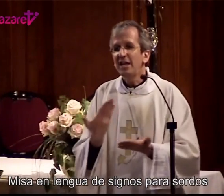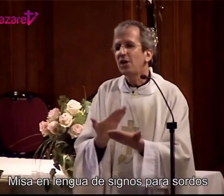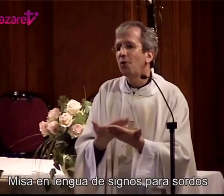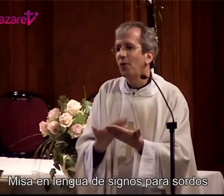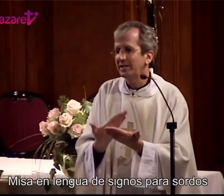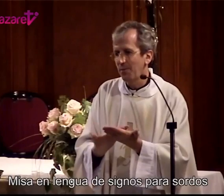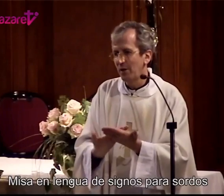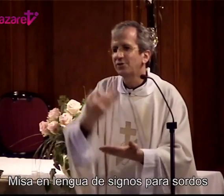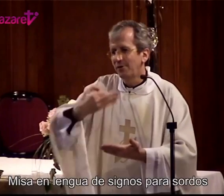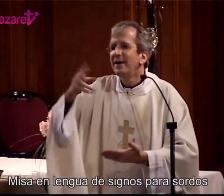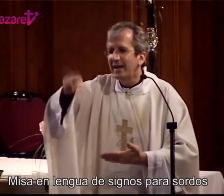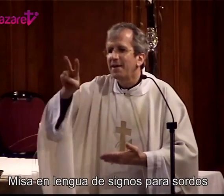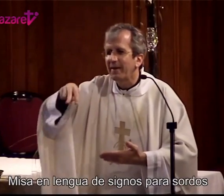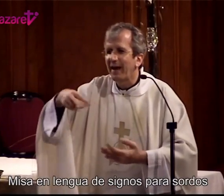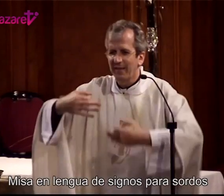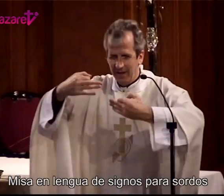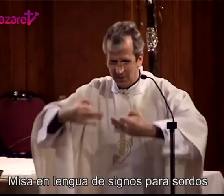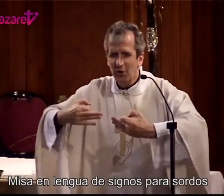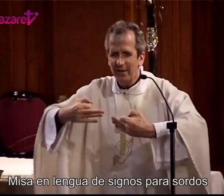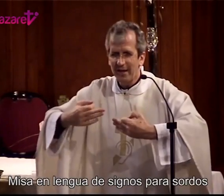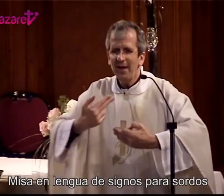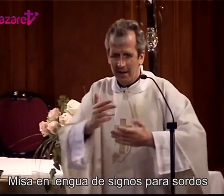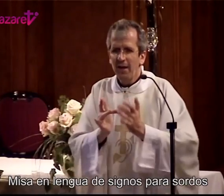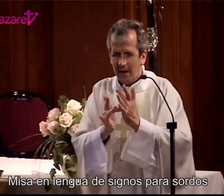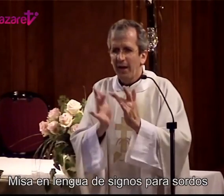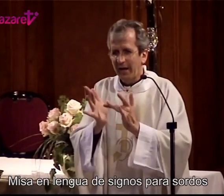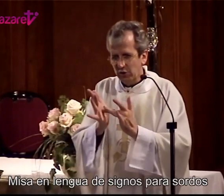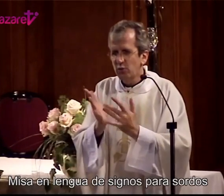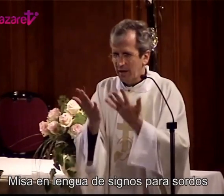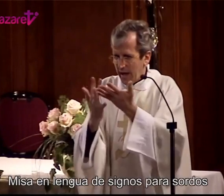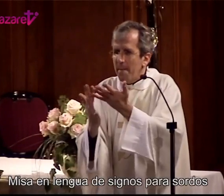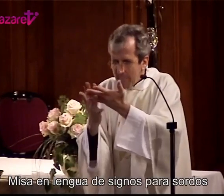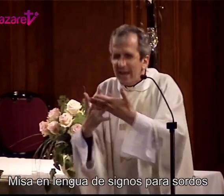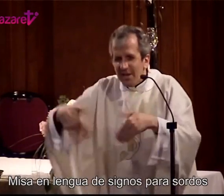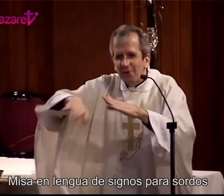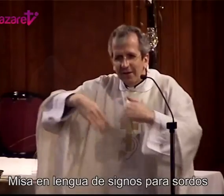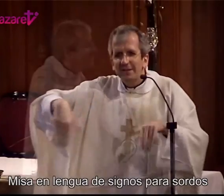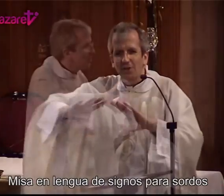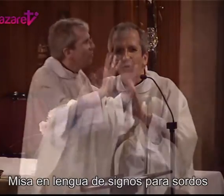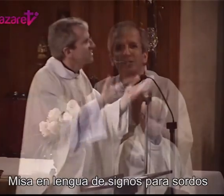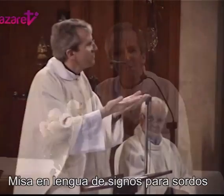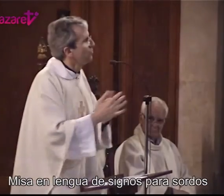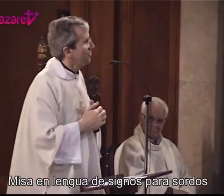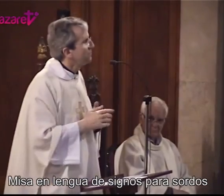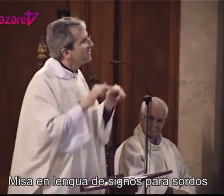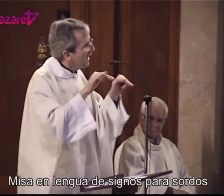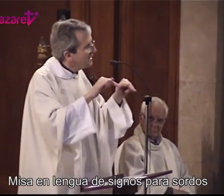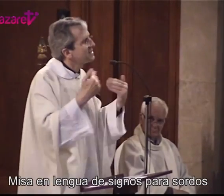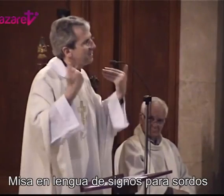cómo les demuestro que de verdad soy Jesús en medio de todo ese mundo? Ahí es la